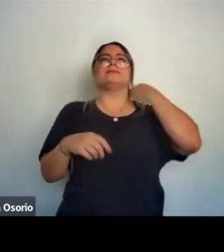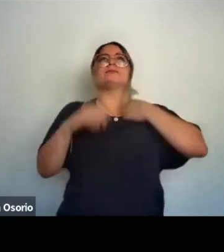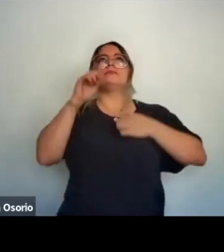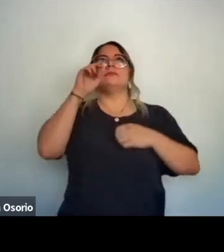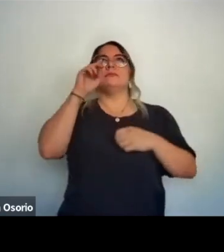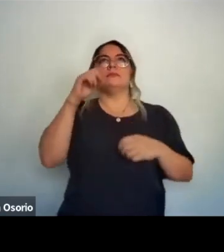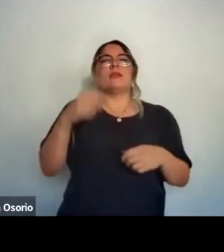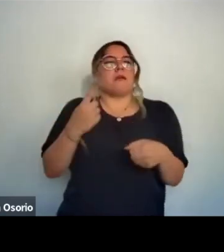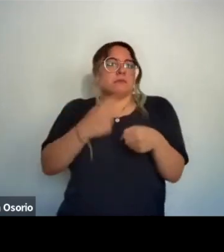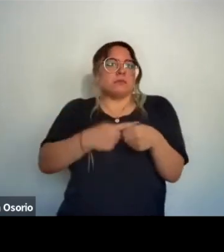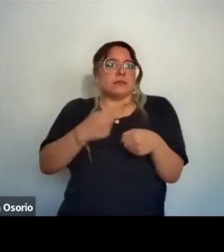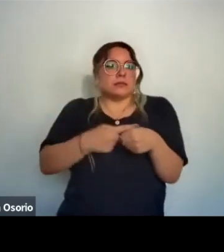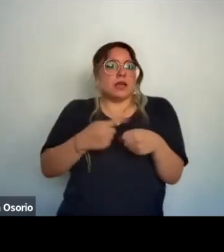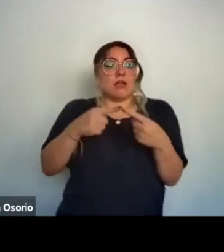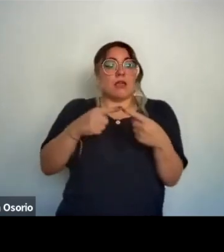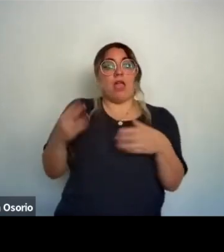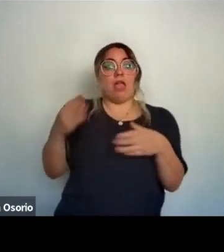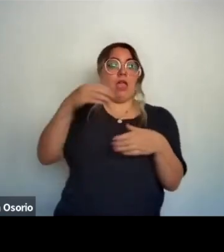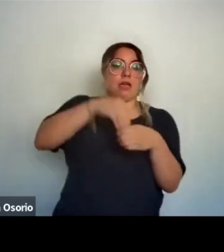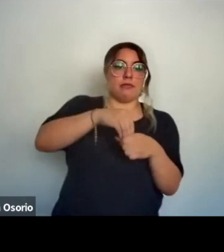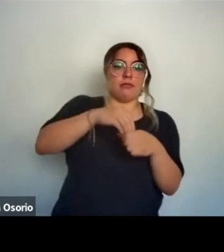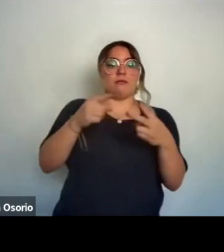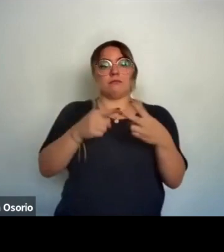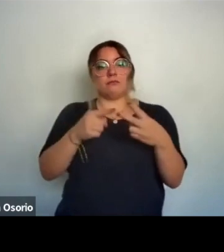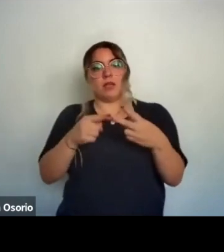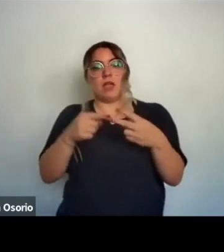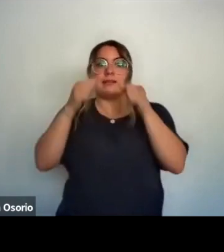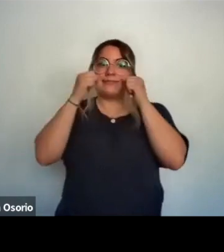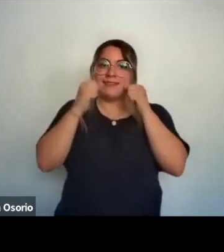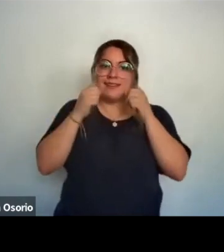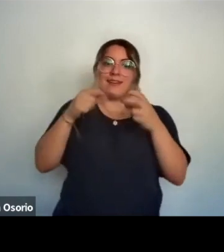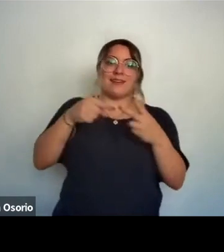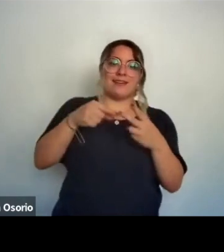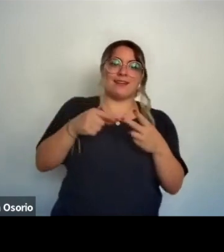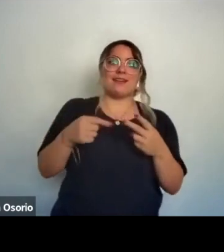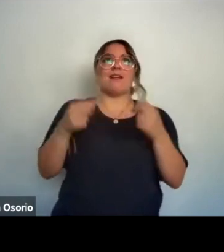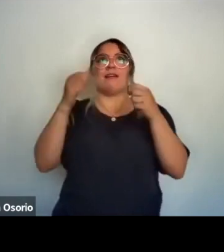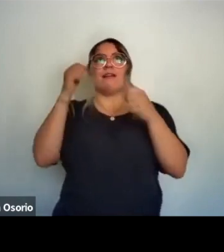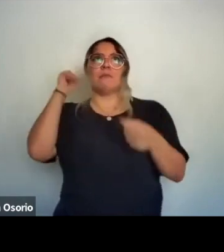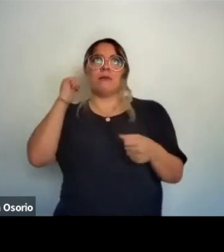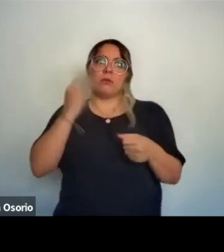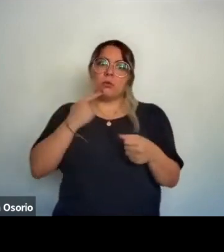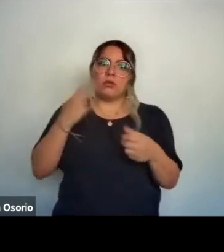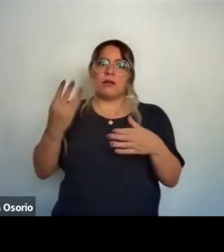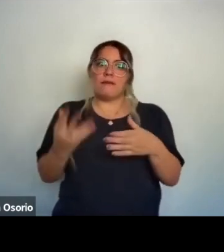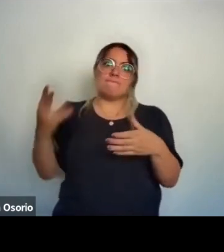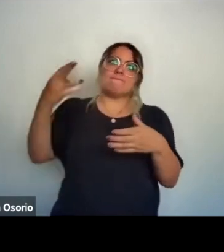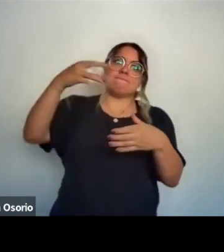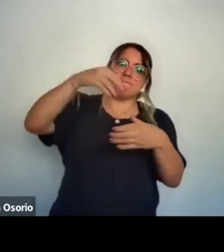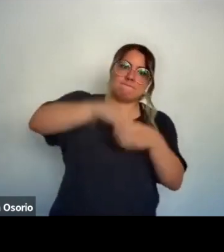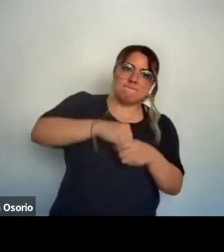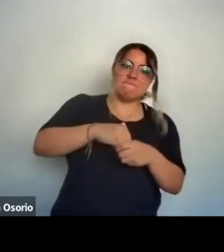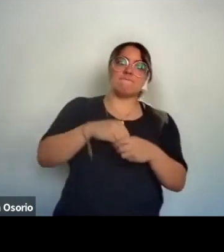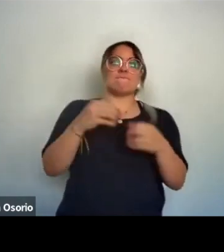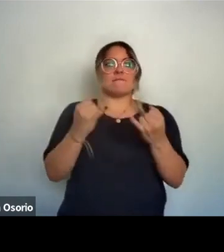enfermedades, sordera, ceguera, y todas esas condiciones que en la actualidad relacionamos con la discapacidad se van a